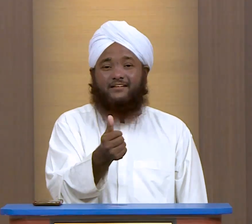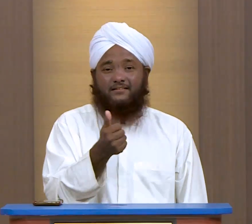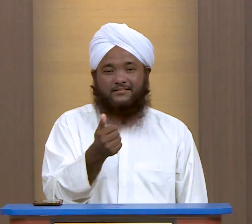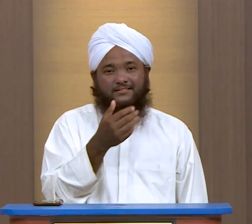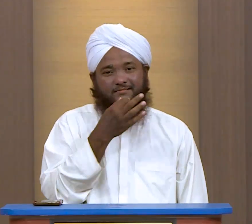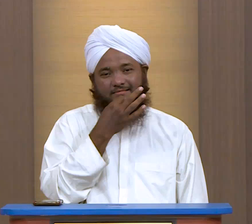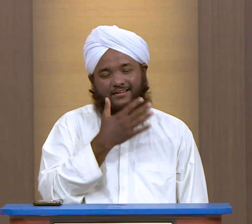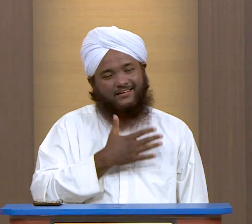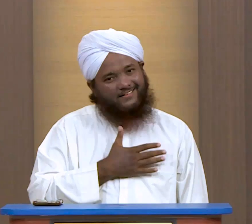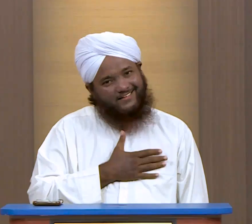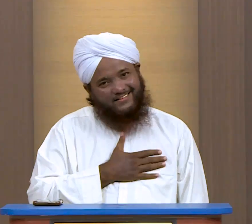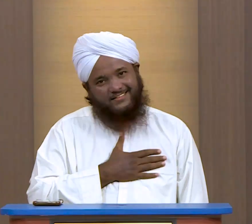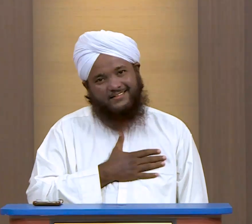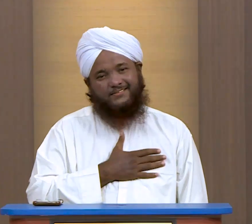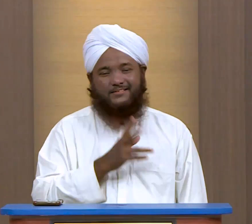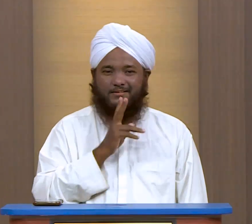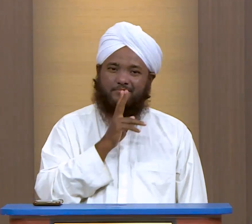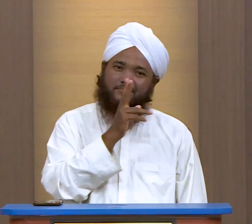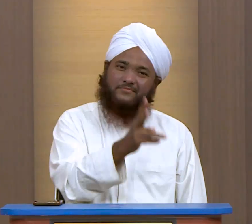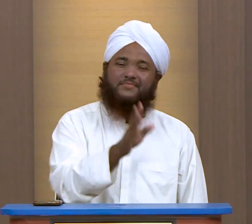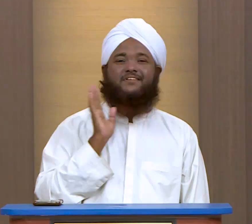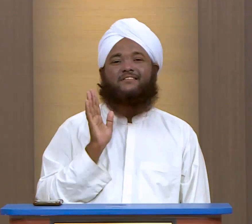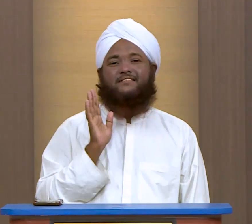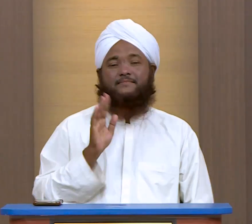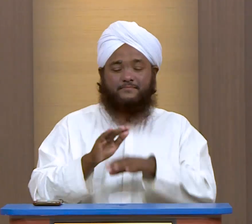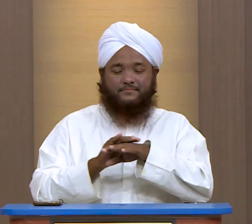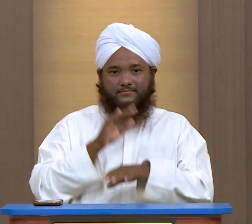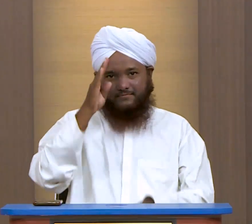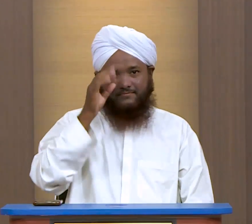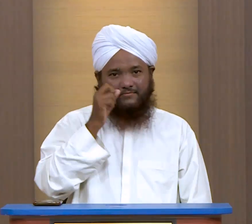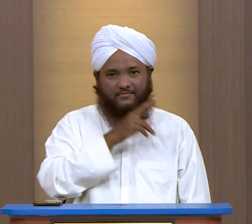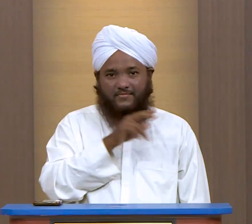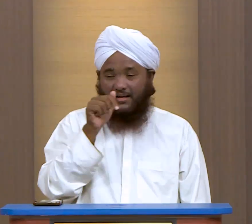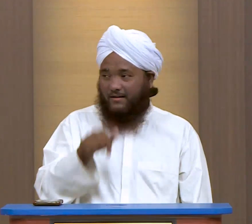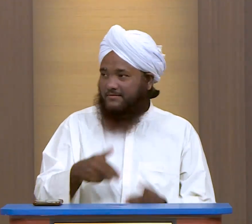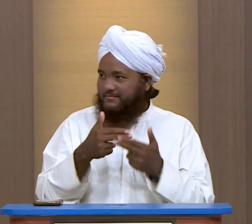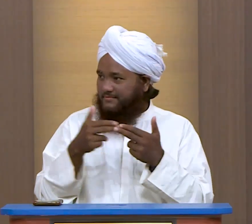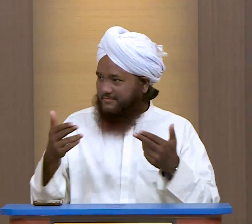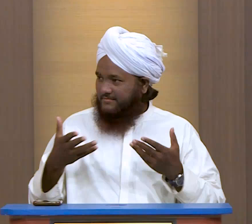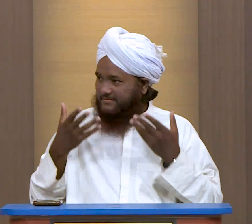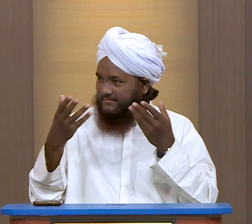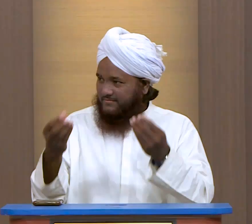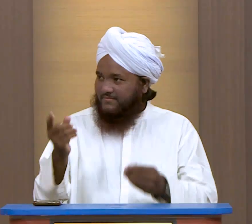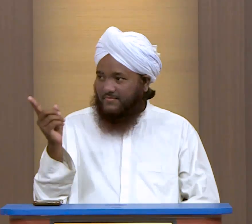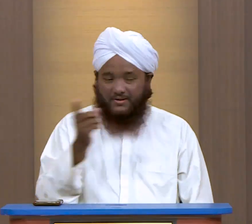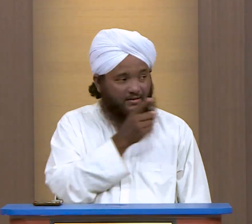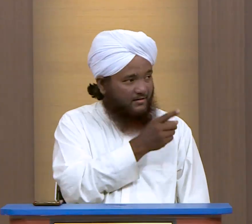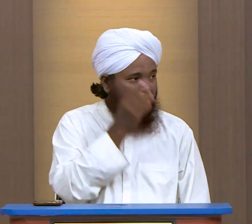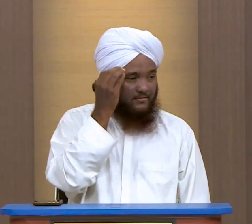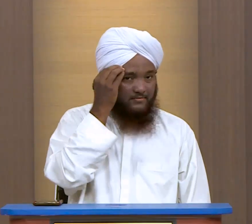ساتھ ان سے خطاب کرنا۔ پیارے اسلامی بھائیوں، آیت کریمہ اور اس کی تفسیر سے معلوم ہوا کہ اللہ پاک نے